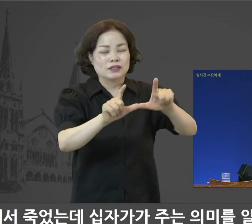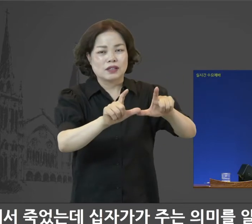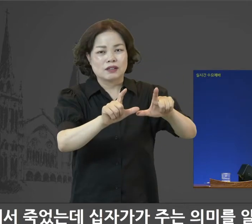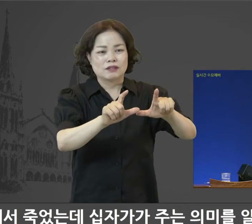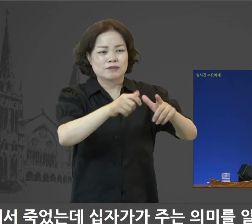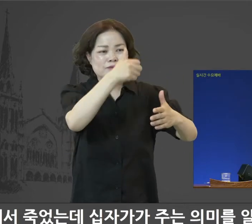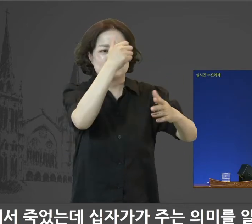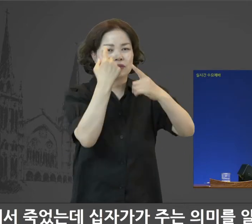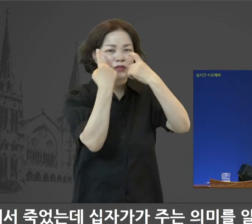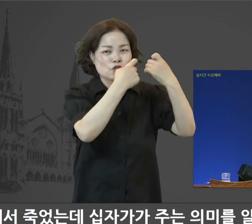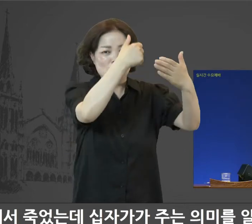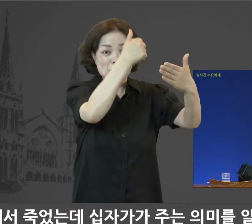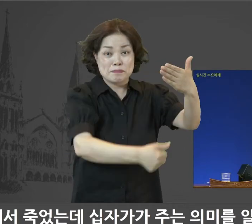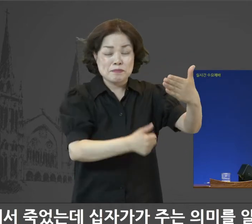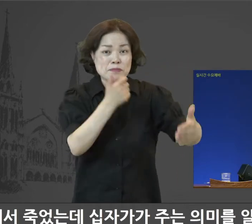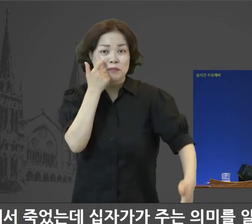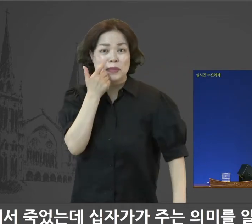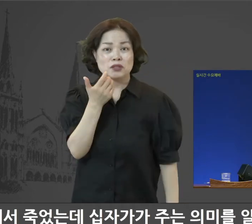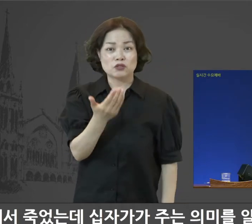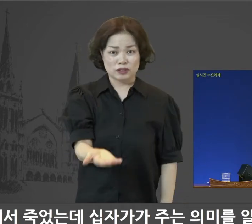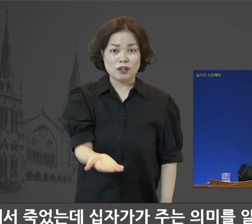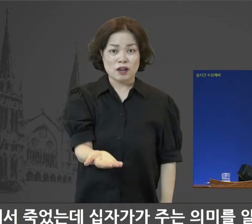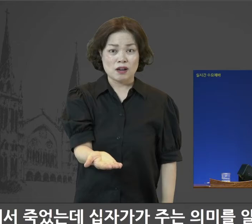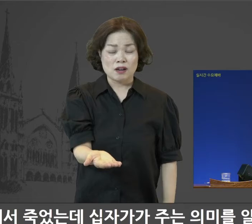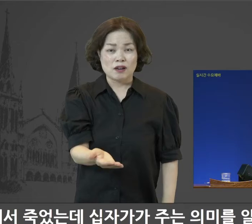빠졌느냐. 그 얘기 아니겠습니까?